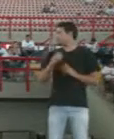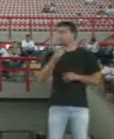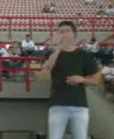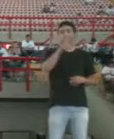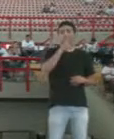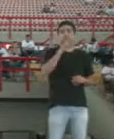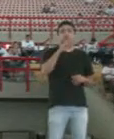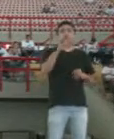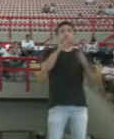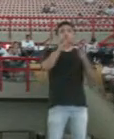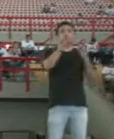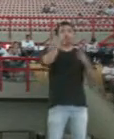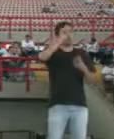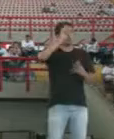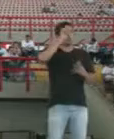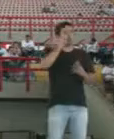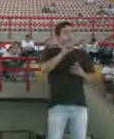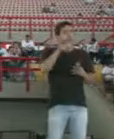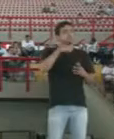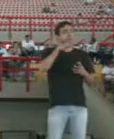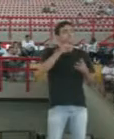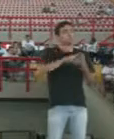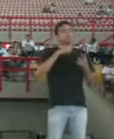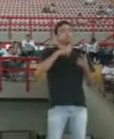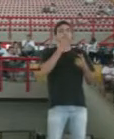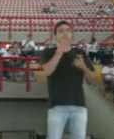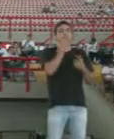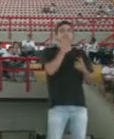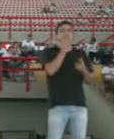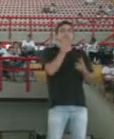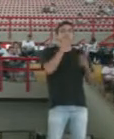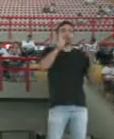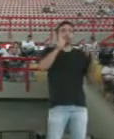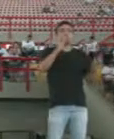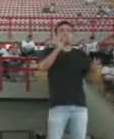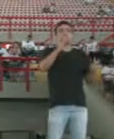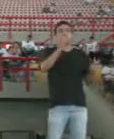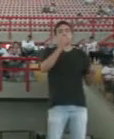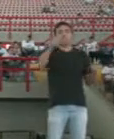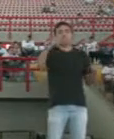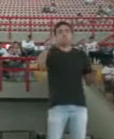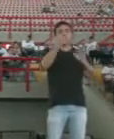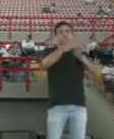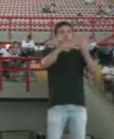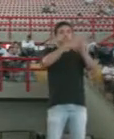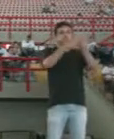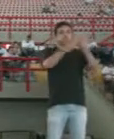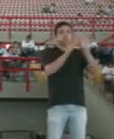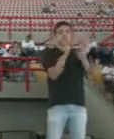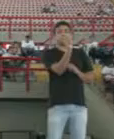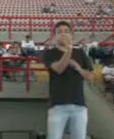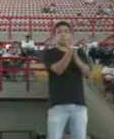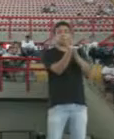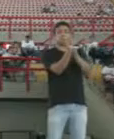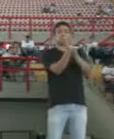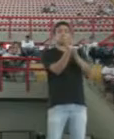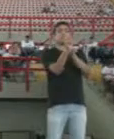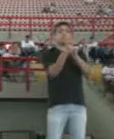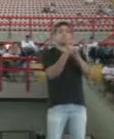Décima. Quando o eu lírico diz, e furtem cores como camaleões, o termo destacado